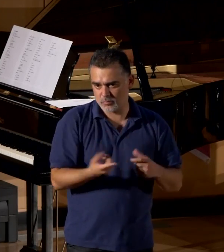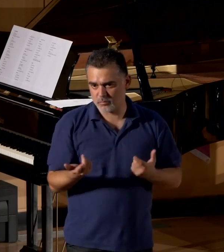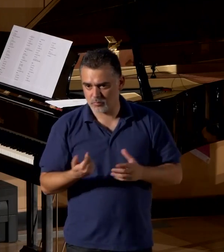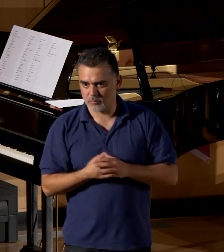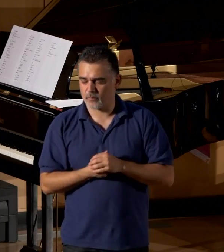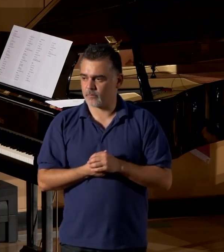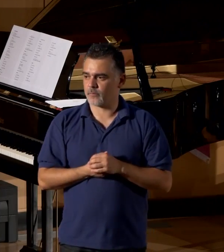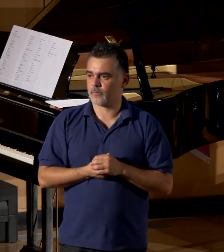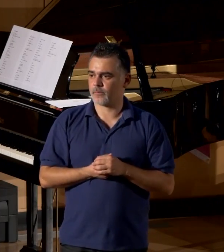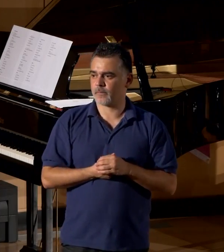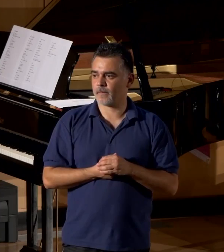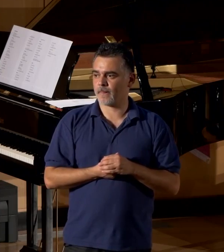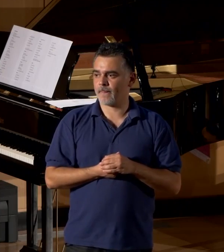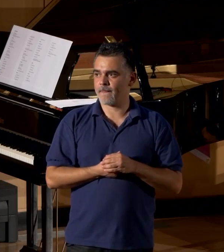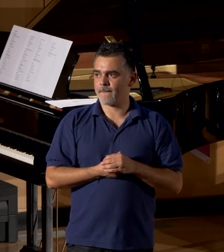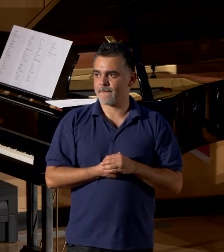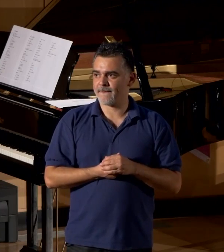werden.